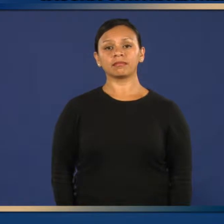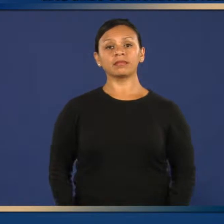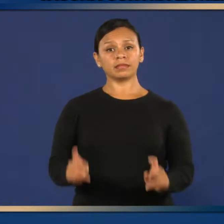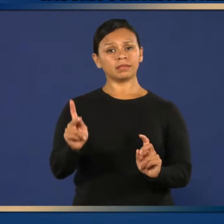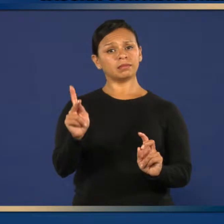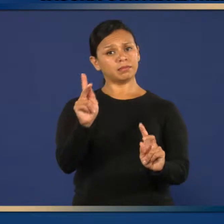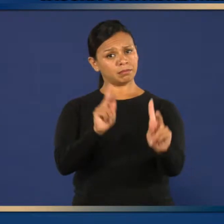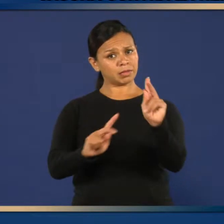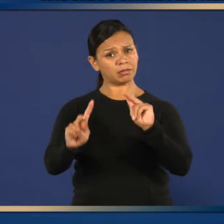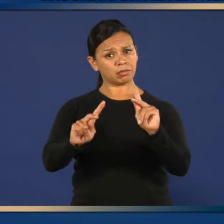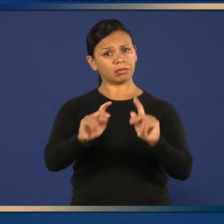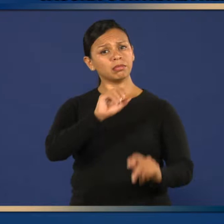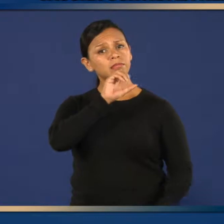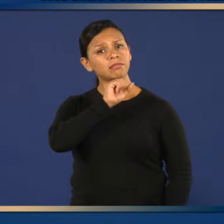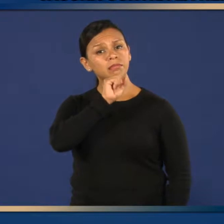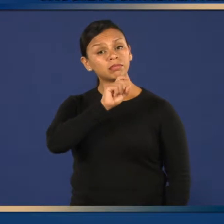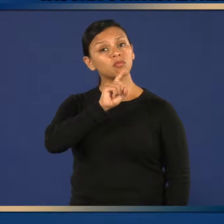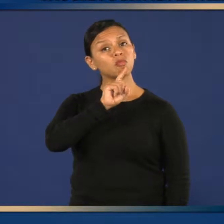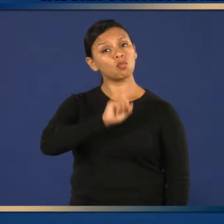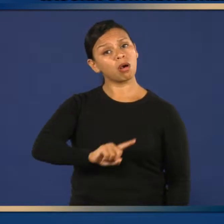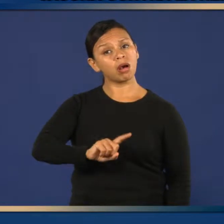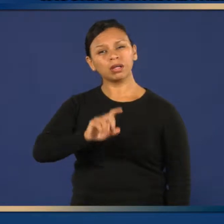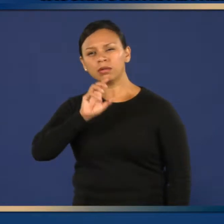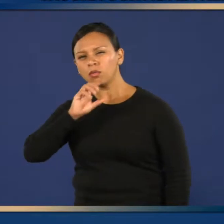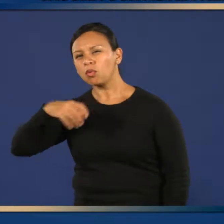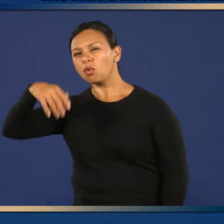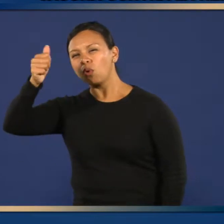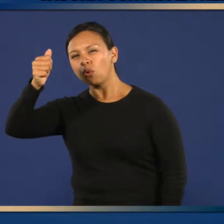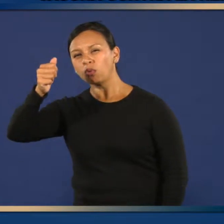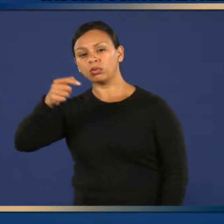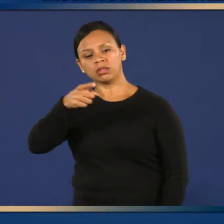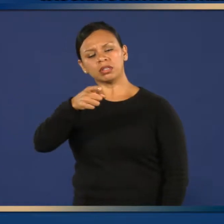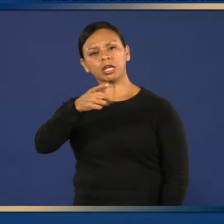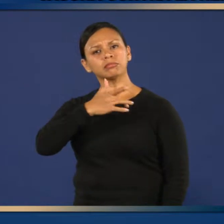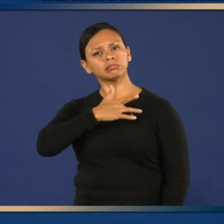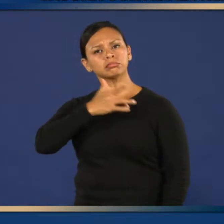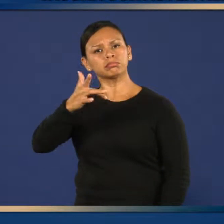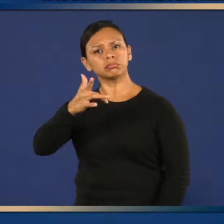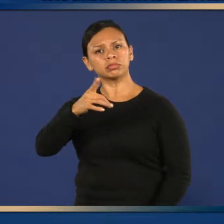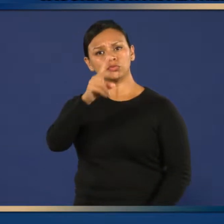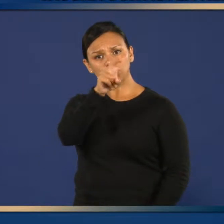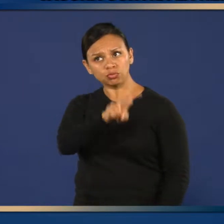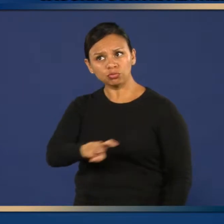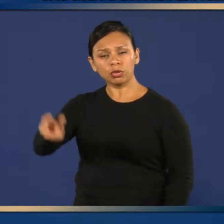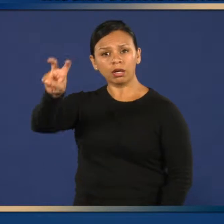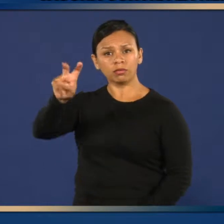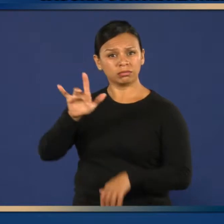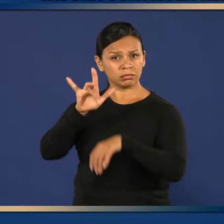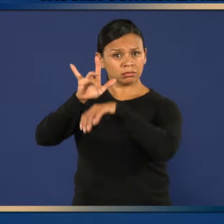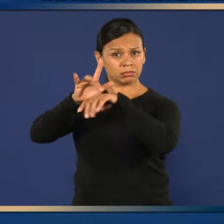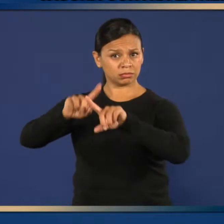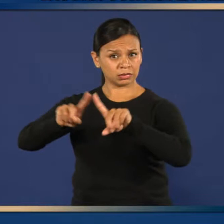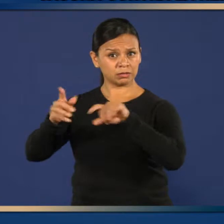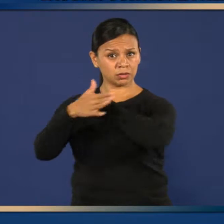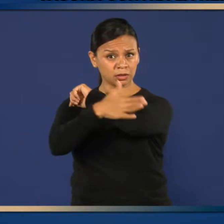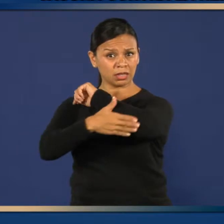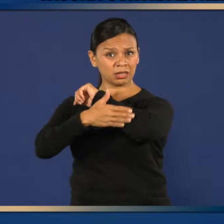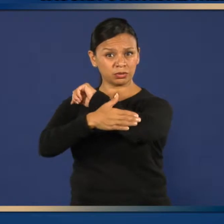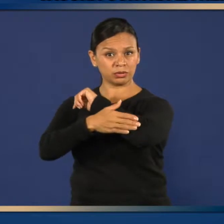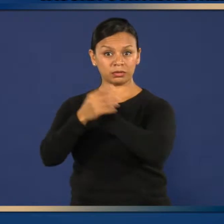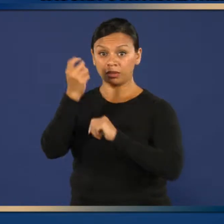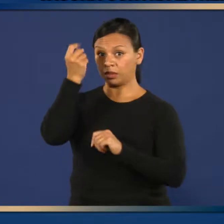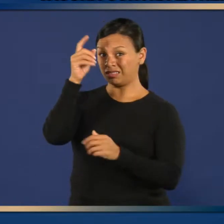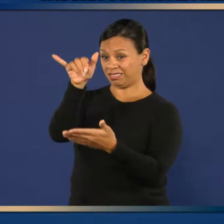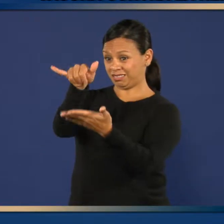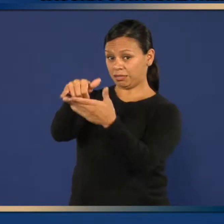las personas de un año de edad y mayores que viajen a o que trabajan en países